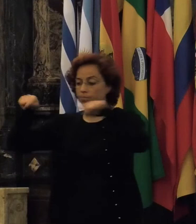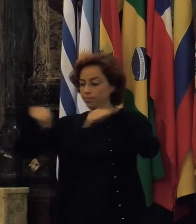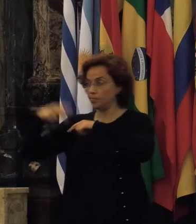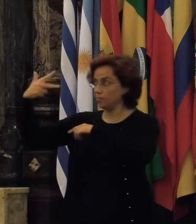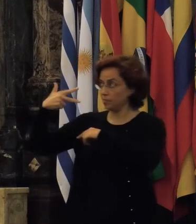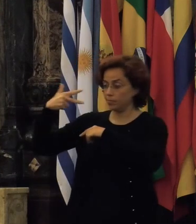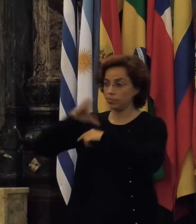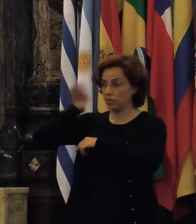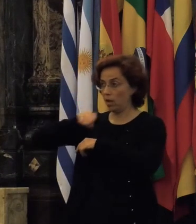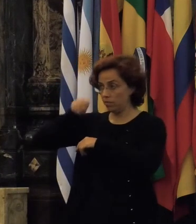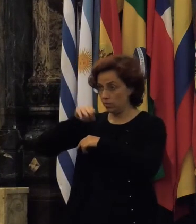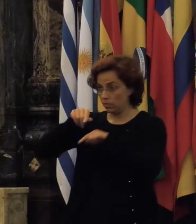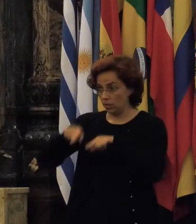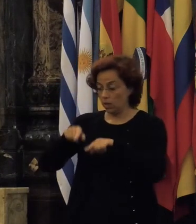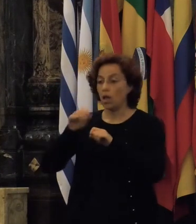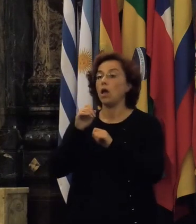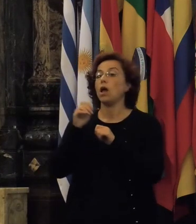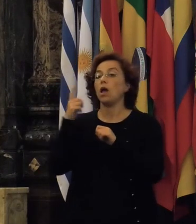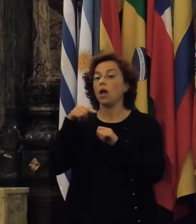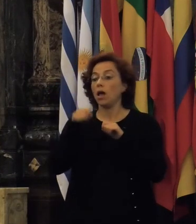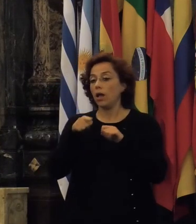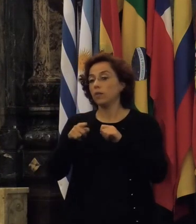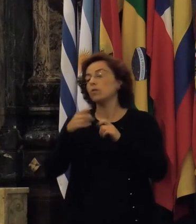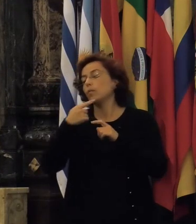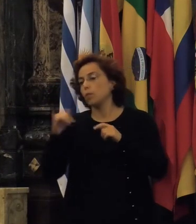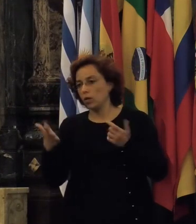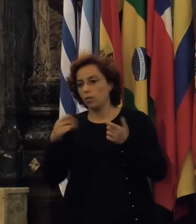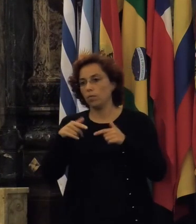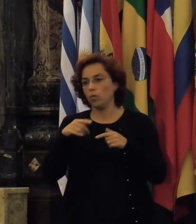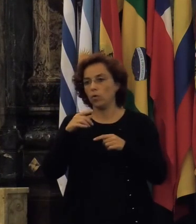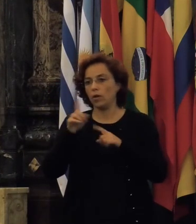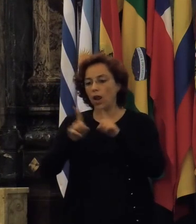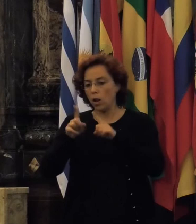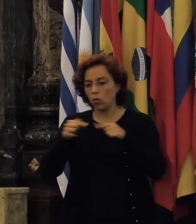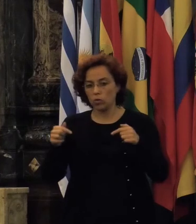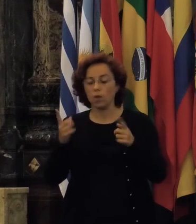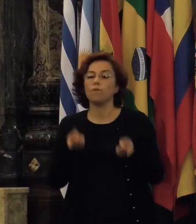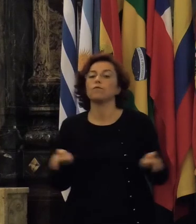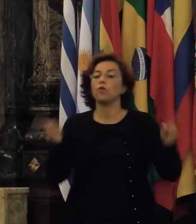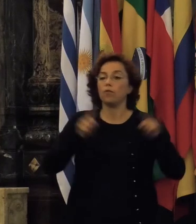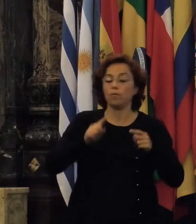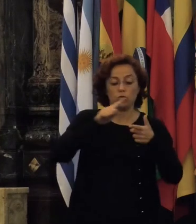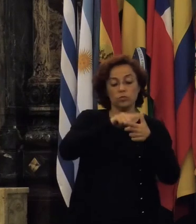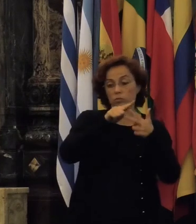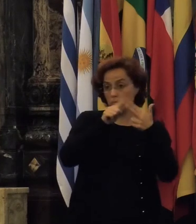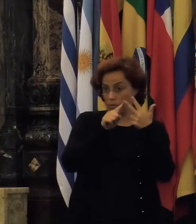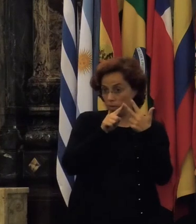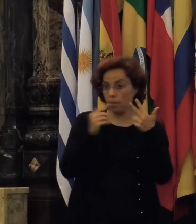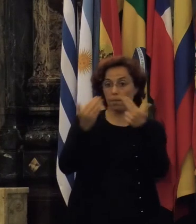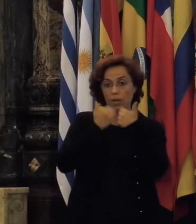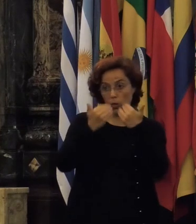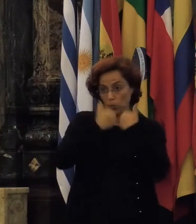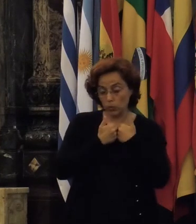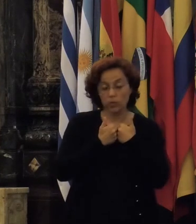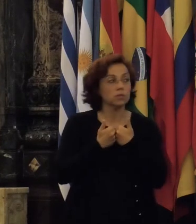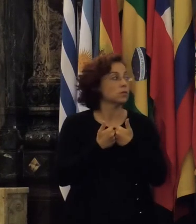Estoy diciendo los efectos que se tienen en cierto campo de aplicación. Entonces retomemos las tres preguntas,